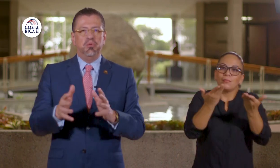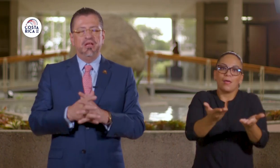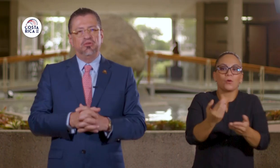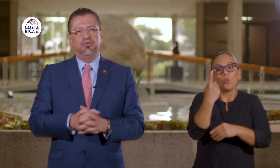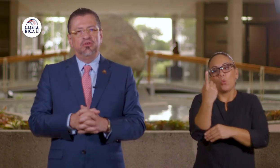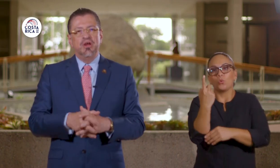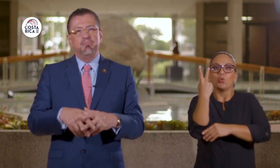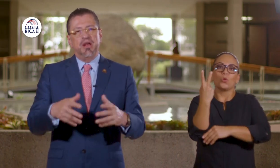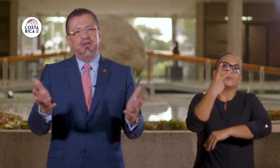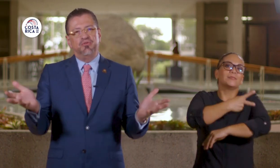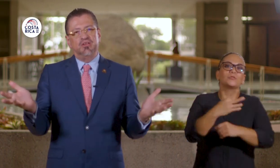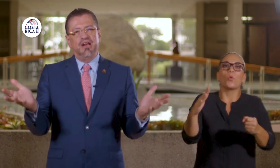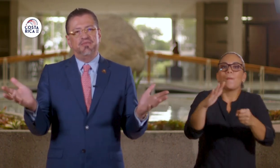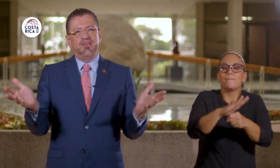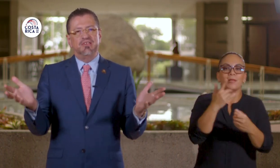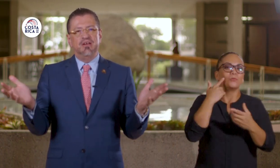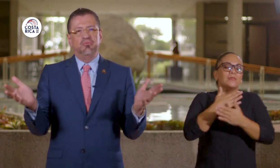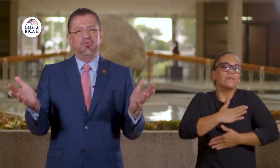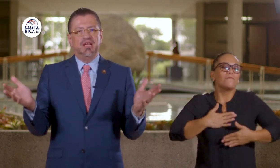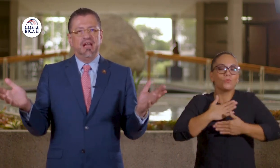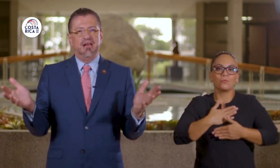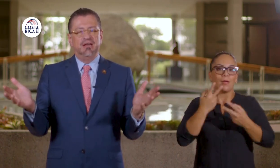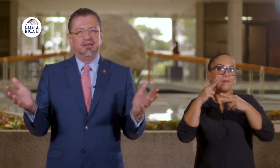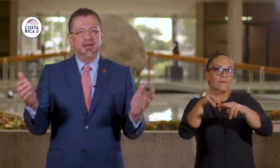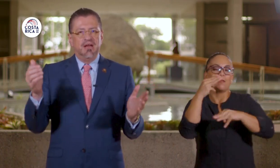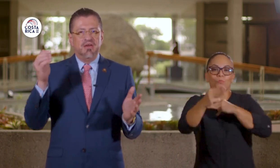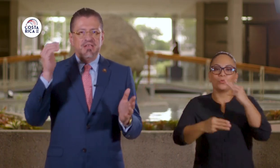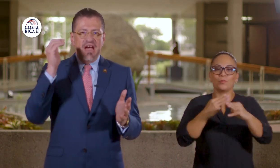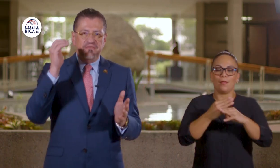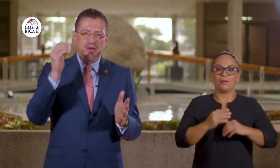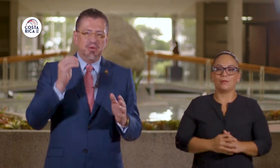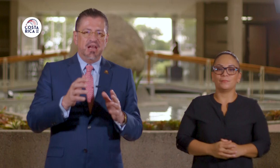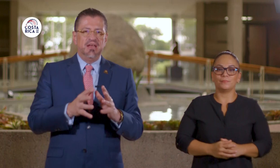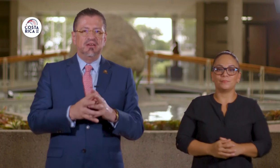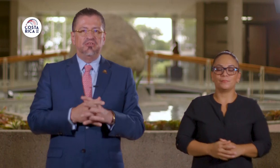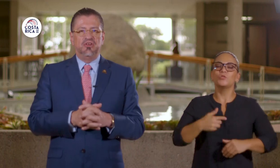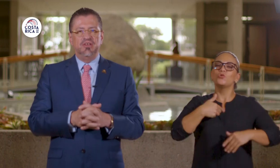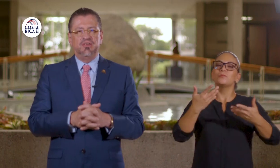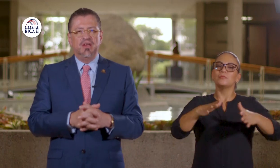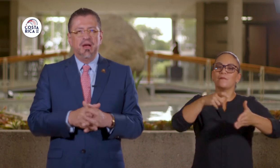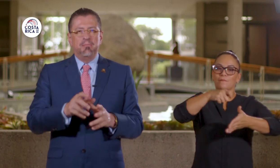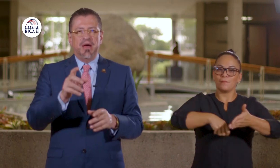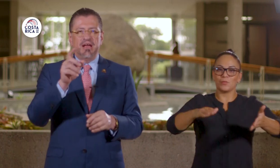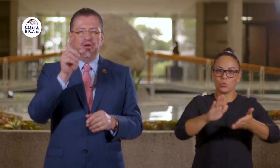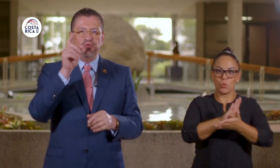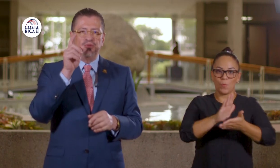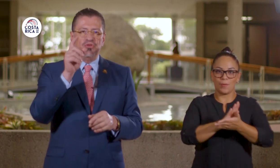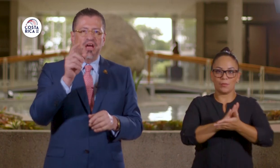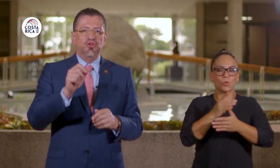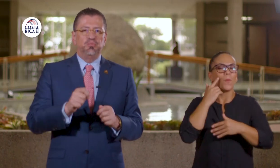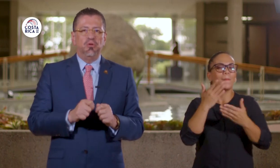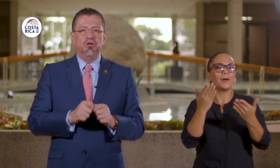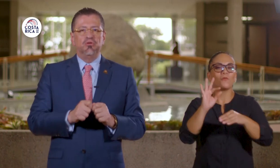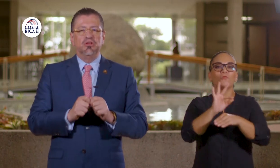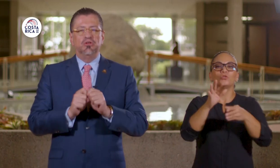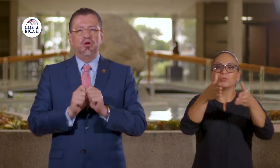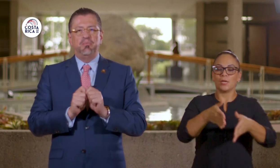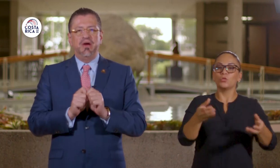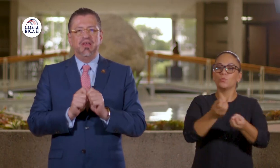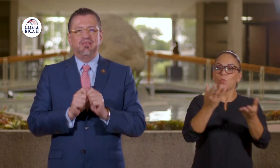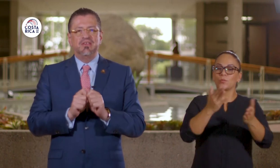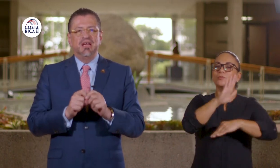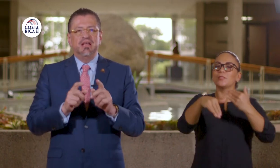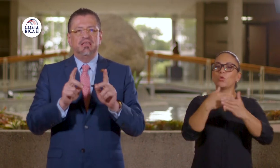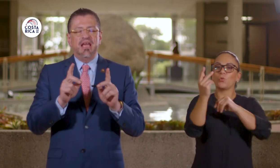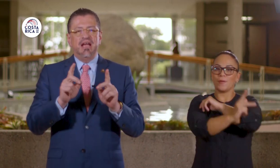días completos para disfrutar la fiesta del mundial. Ya firmé la directriz para que los funcionarios públicos de todo